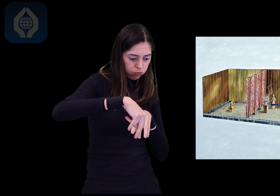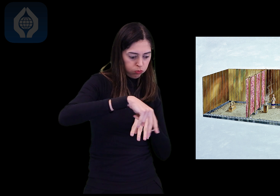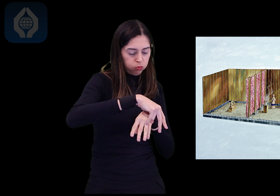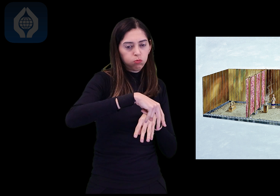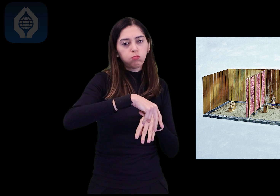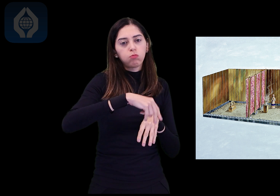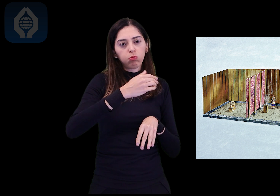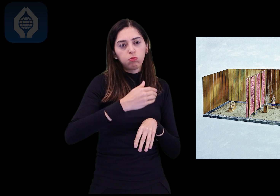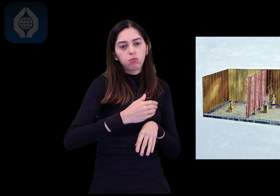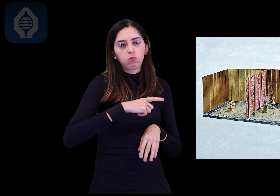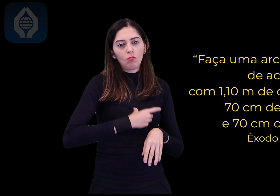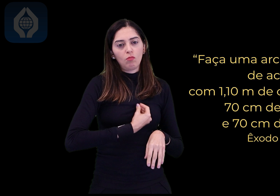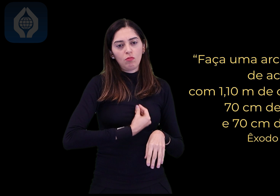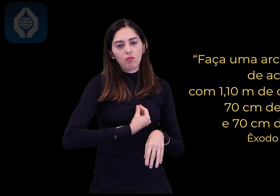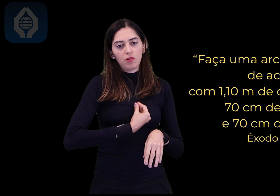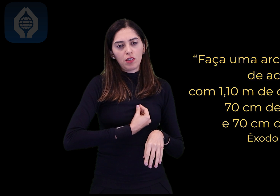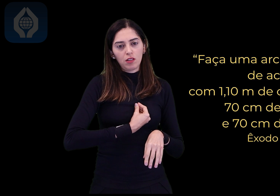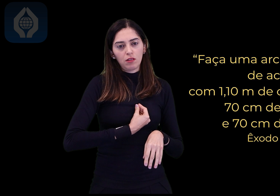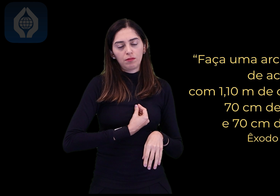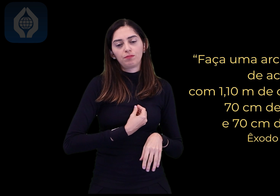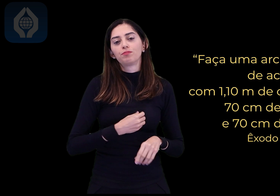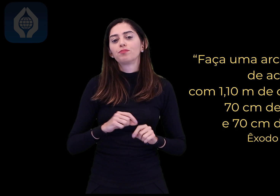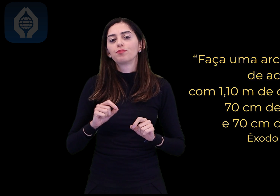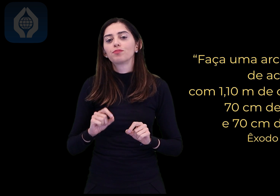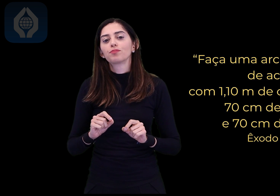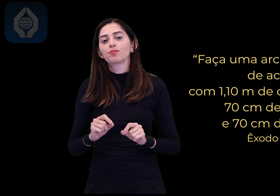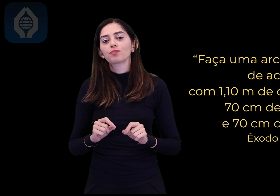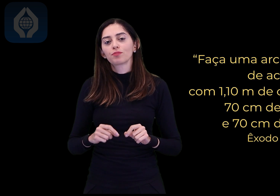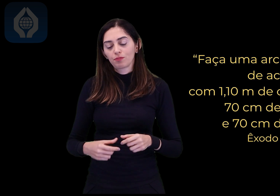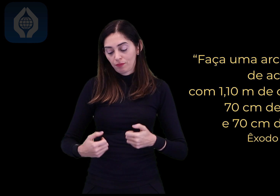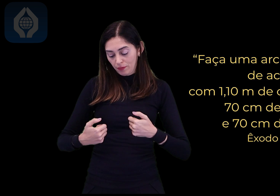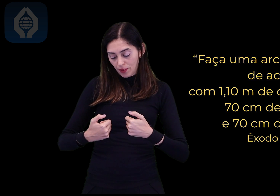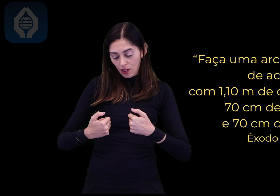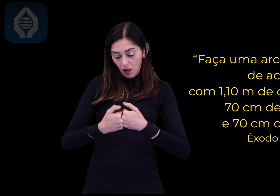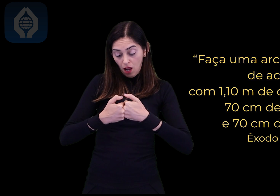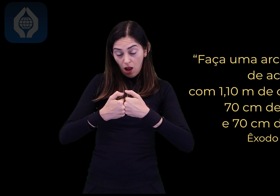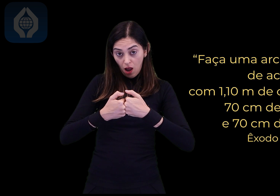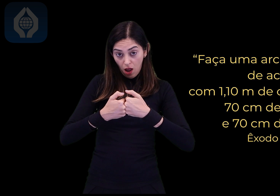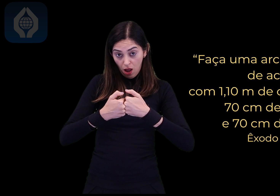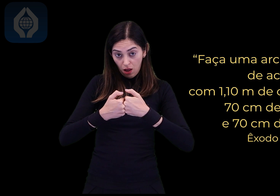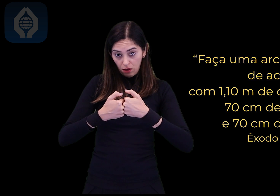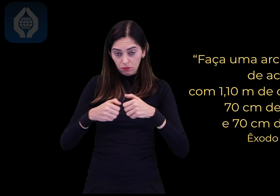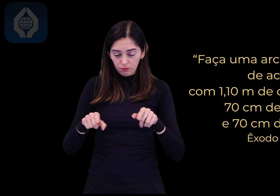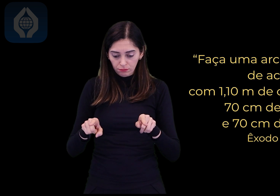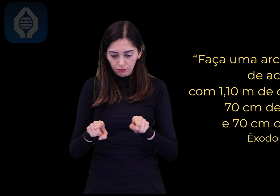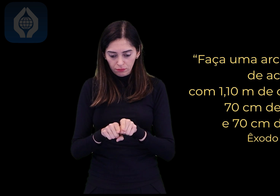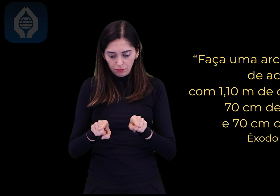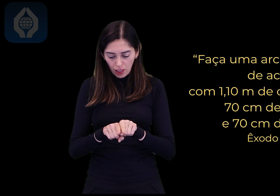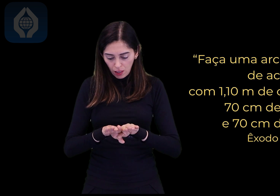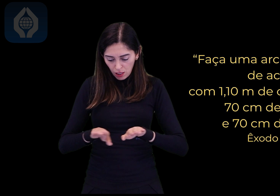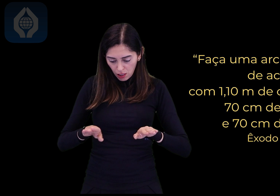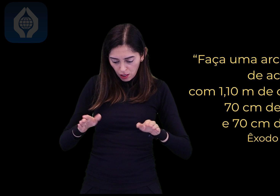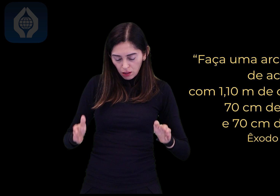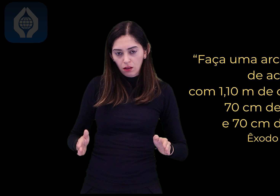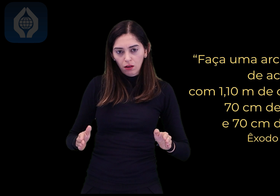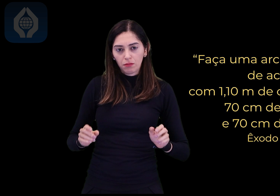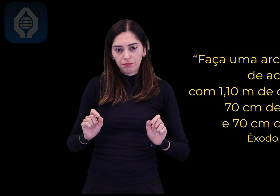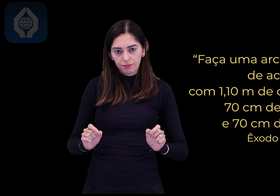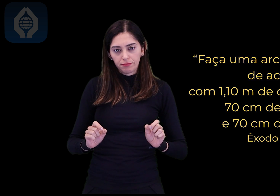israelitas. G. A arca e o propiciatório. Êxodo 25, de 10 a